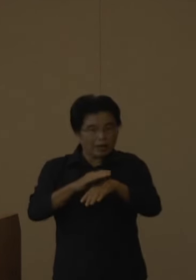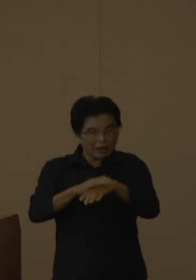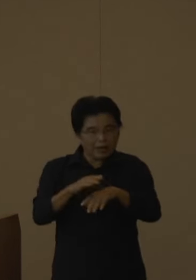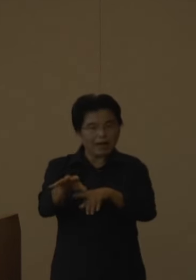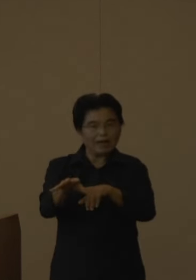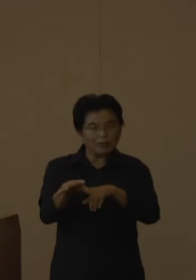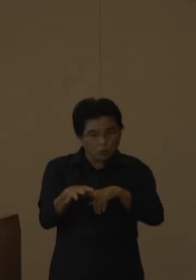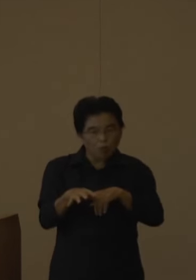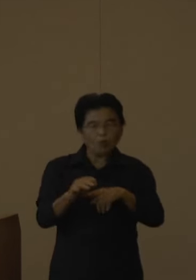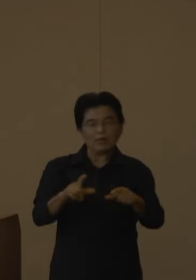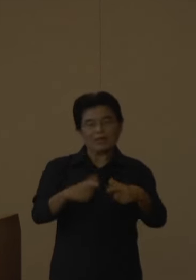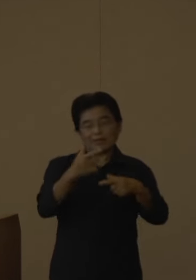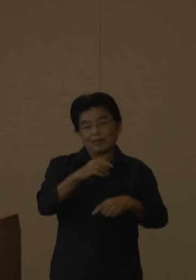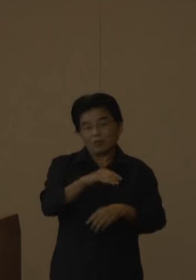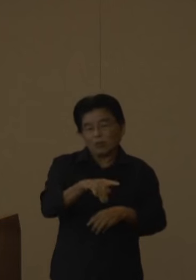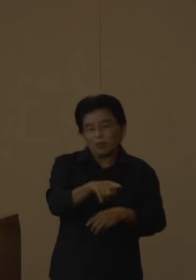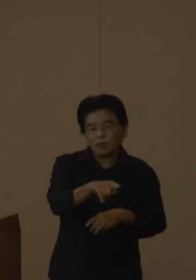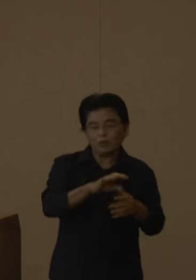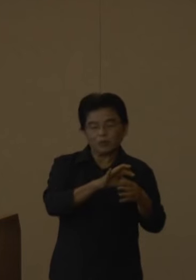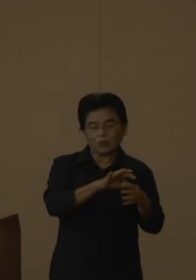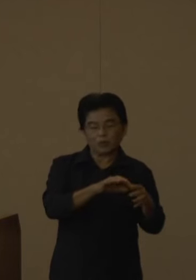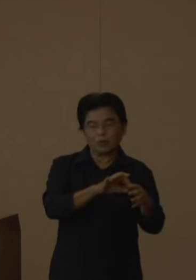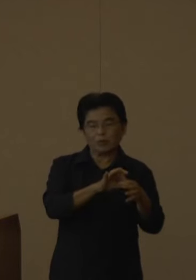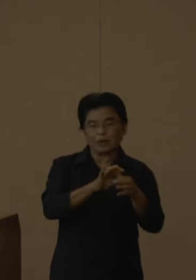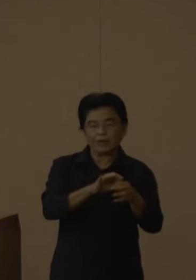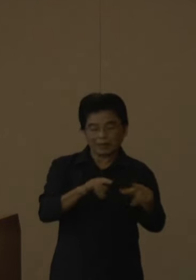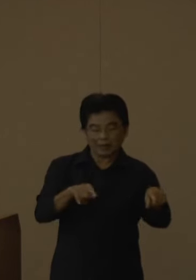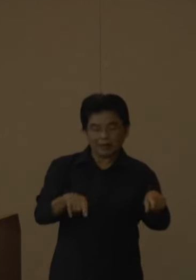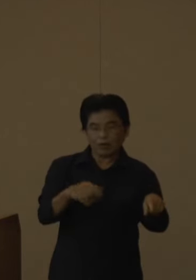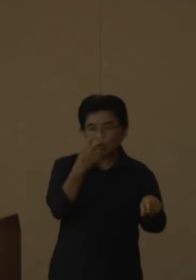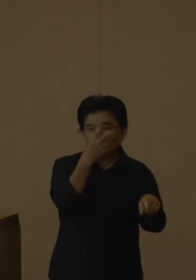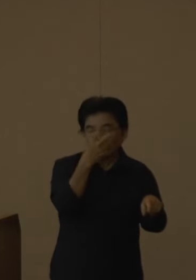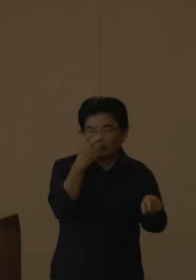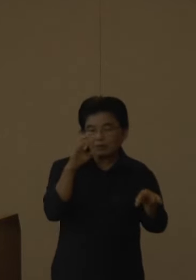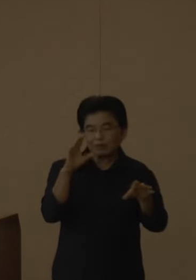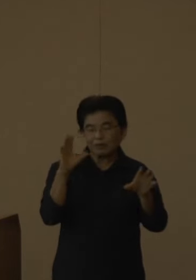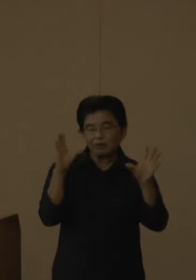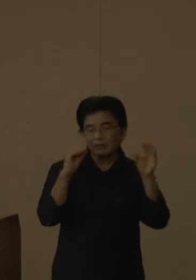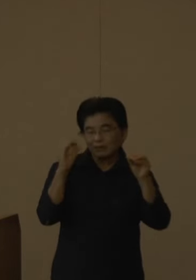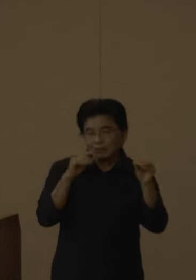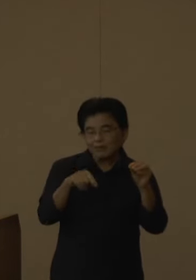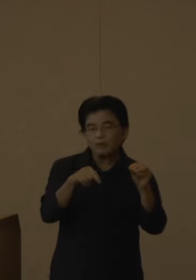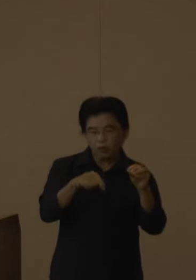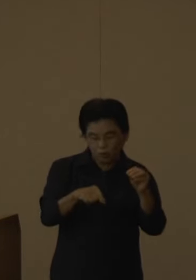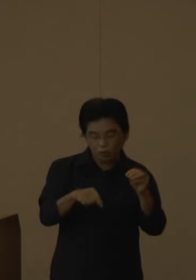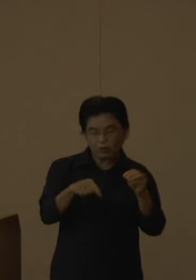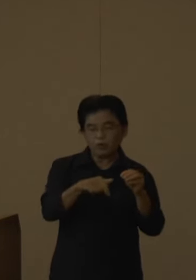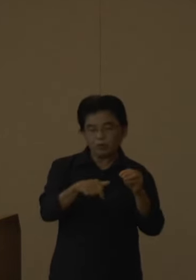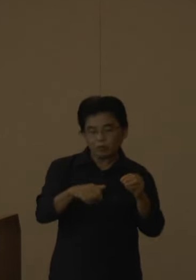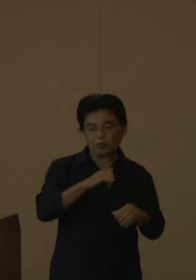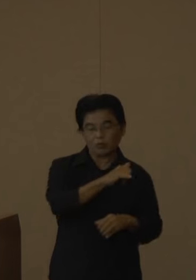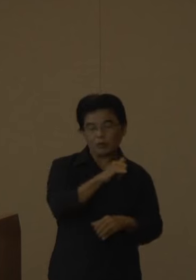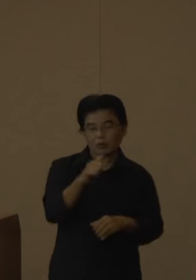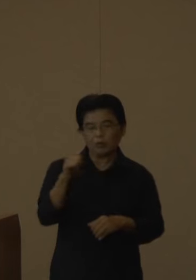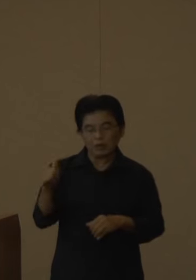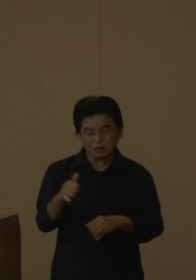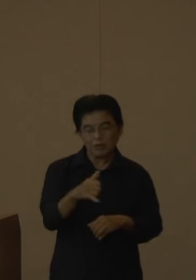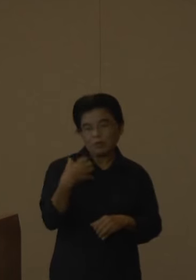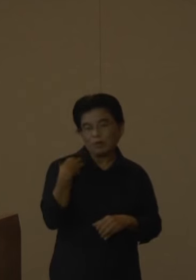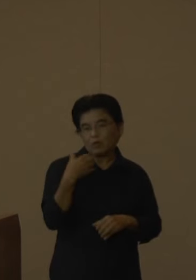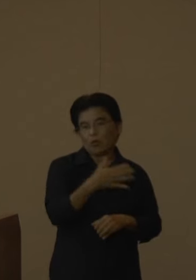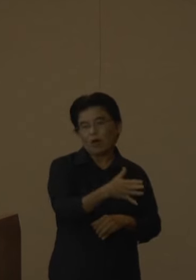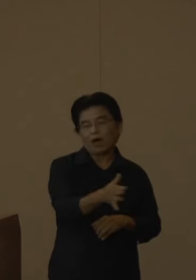林や土木などいろんなそういう確認状況がそれぞれ部局に電話をかけても、その部局の担当がいないということになると